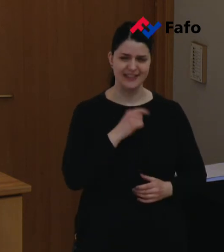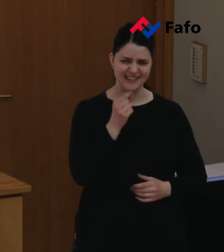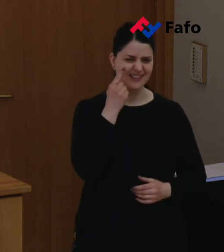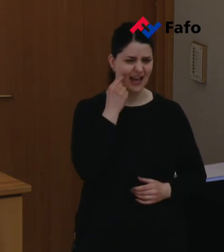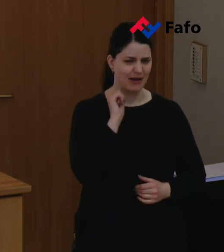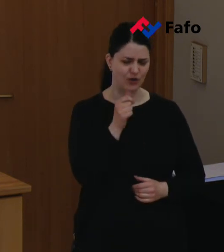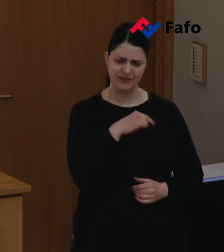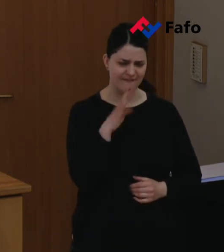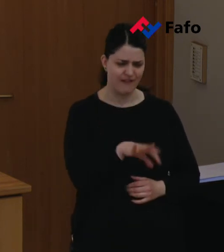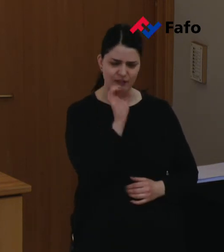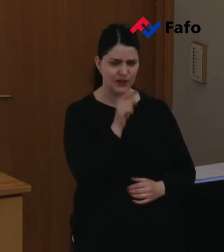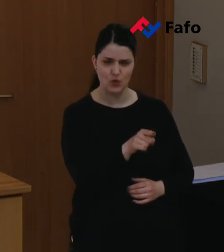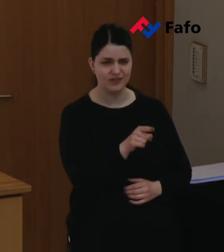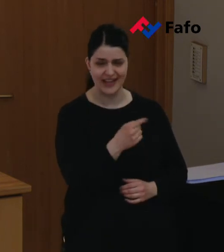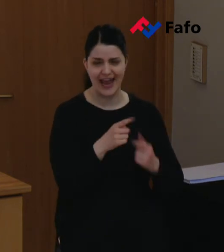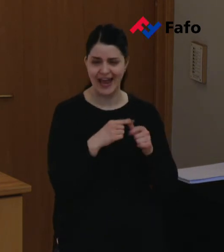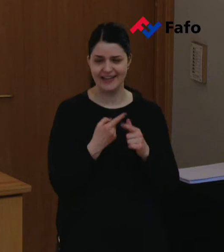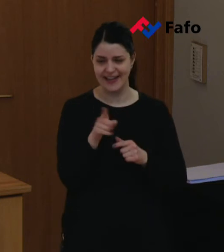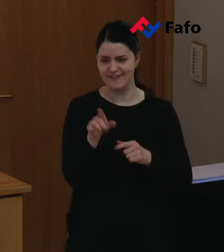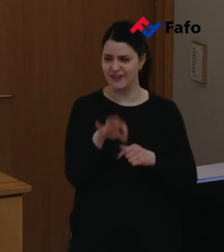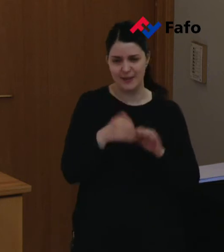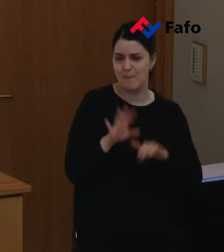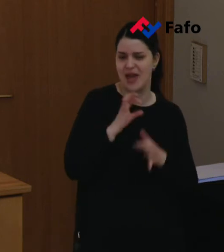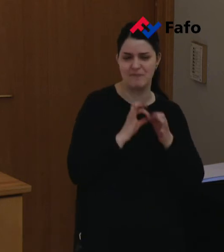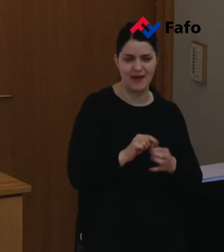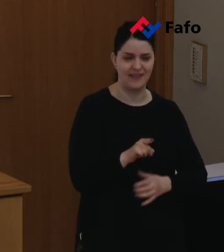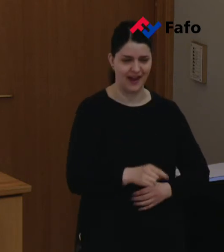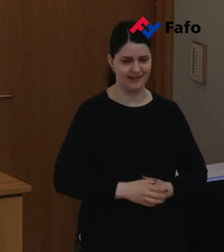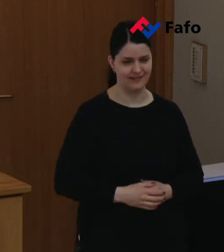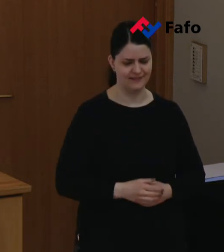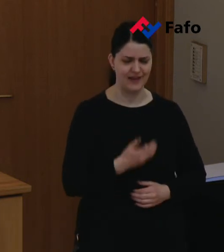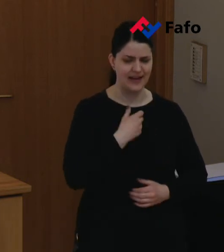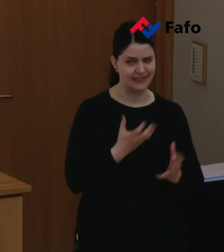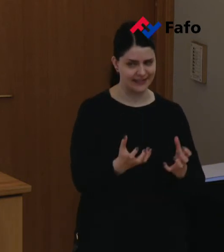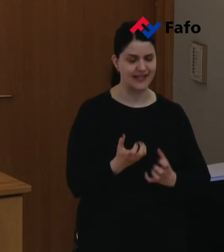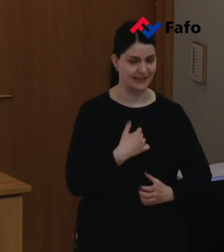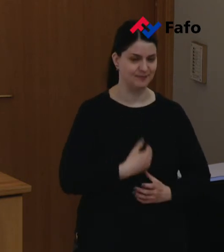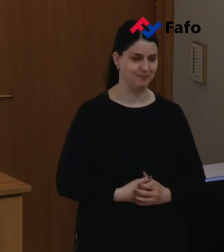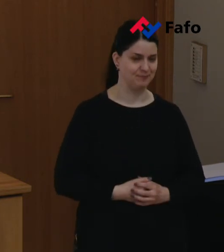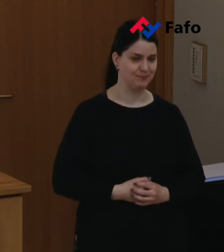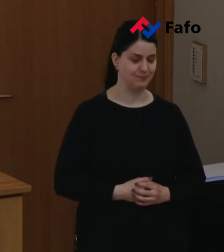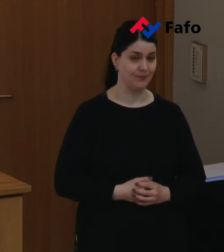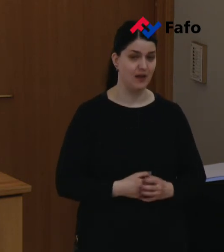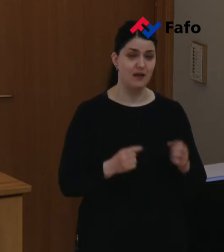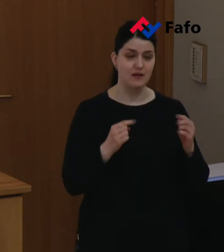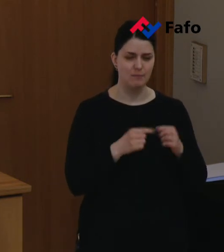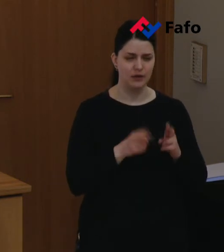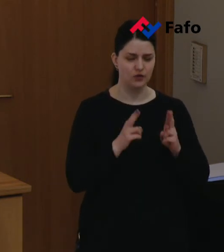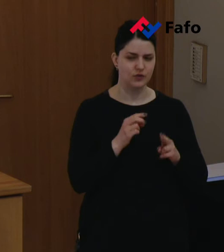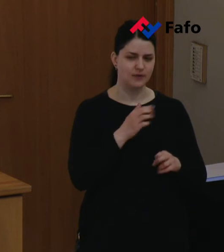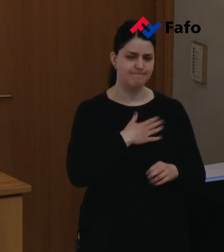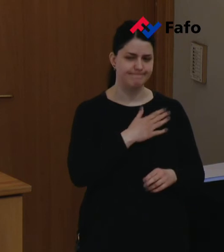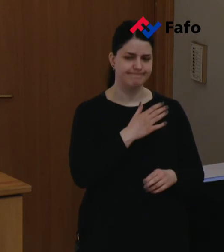at ikke vi fant ut, eller at ikke dere fant ut mer om det, for det kunne vi vært veldig interessert i. Så kunne jeg også godt tenkt